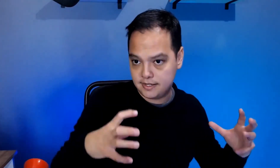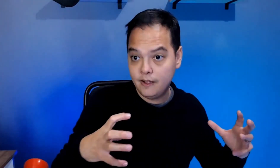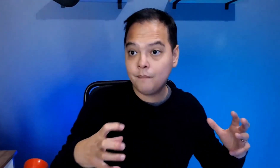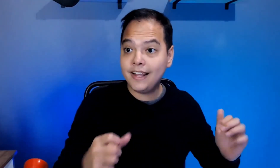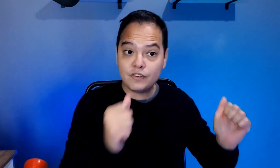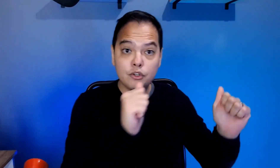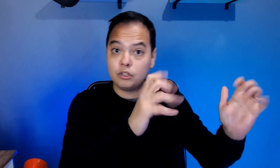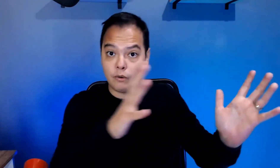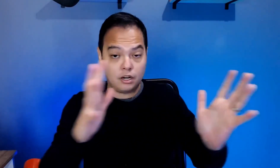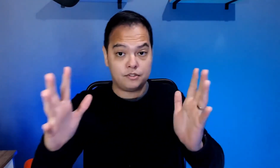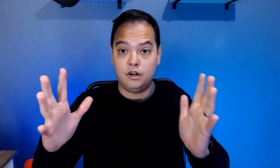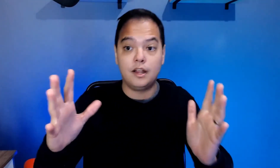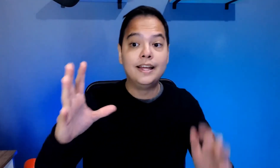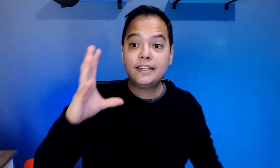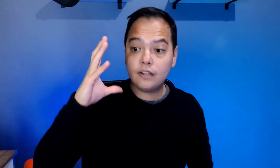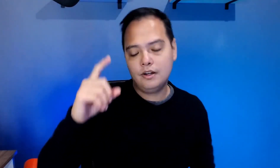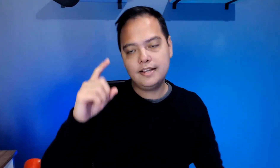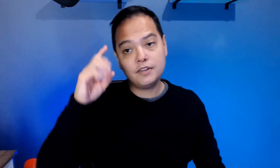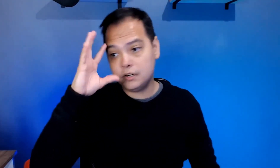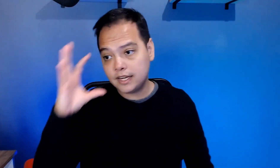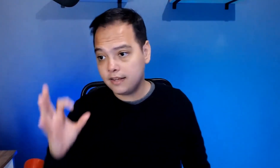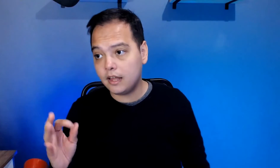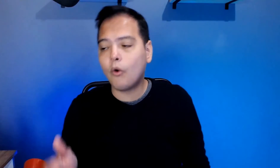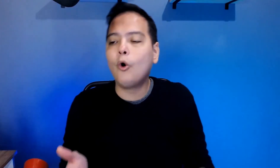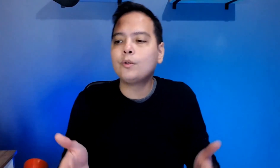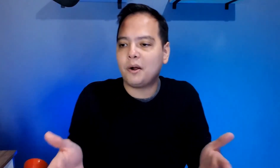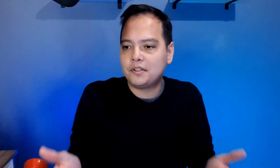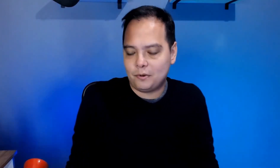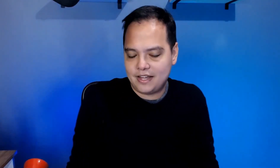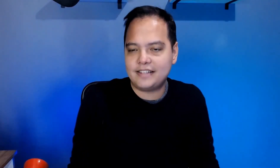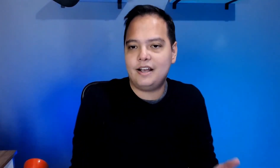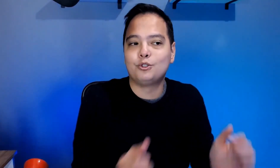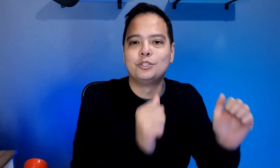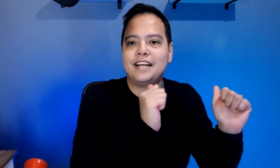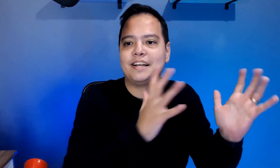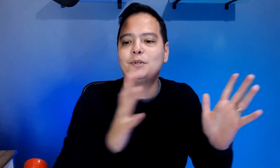E às vezes o surdo está contando uma história e você não está entendendo. Outra coisa que acontece é o surdo sinalizar muito rápido.